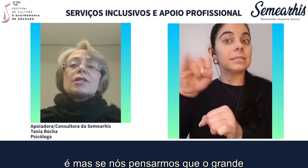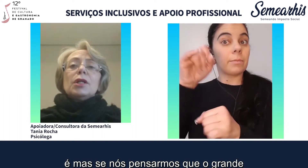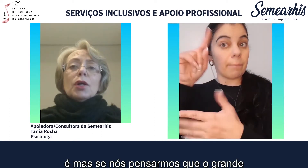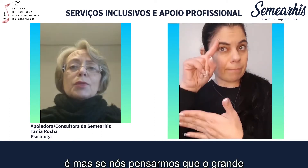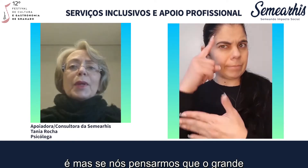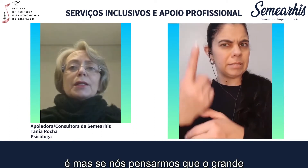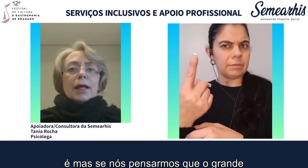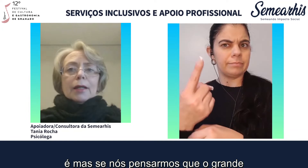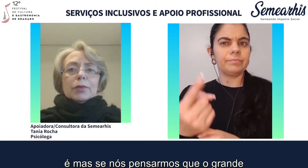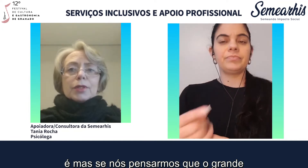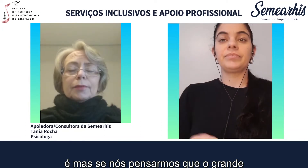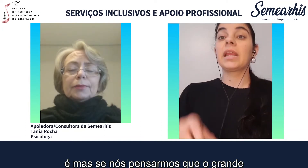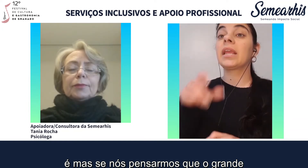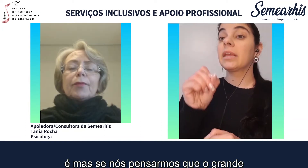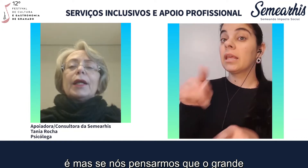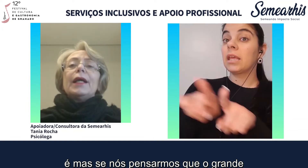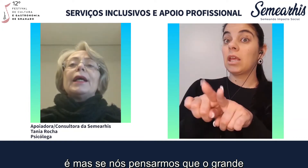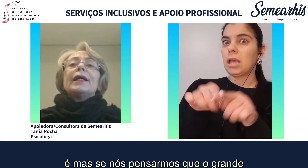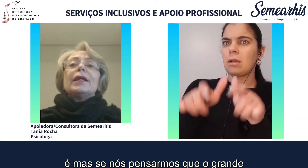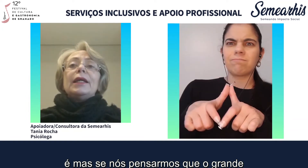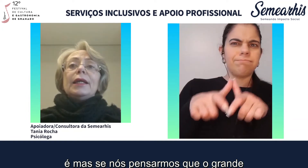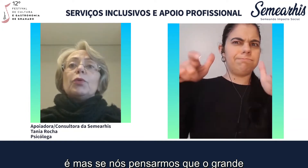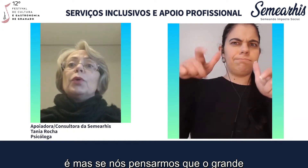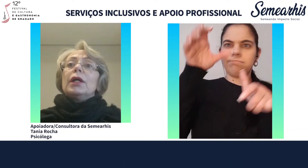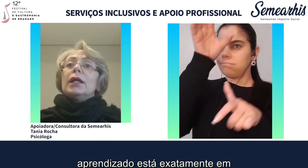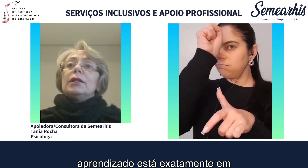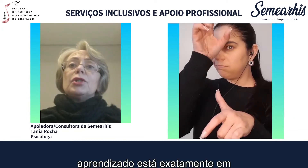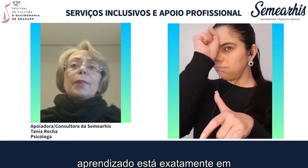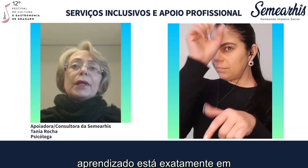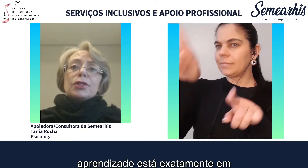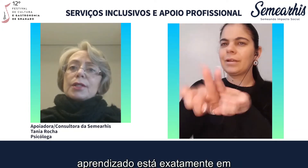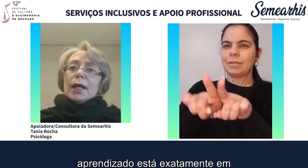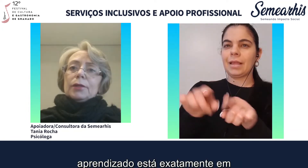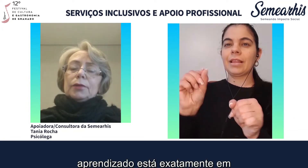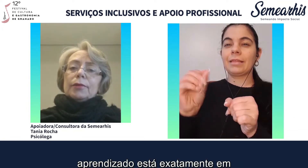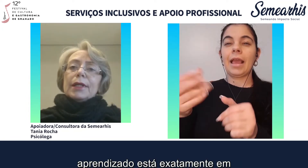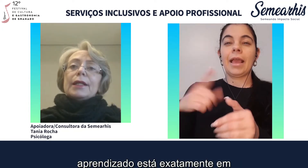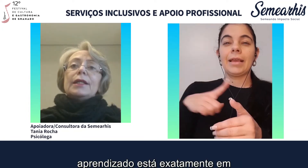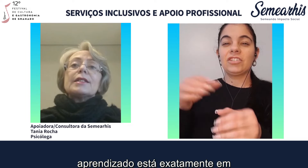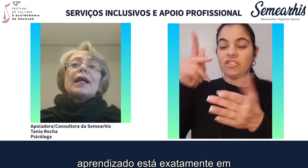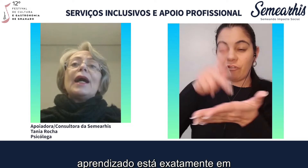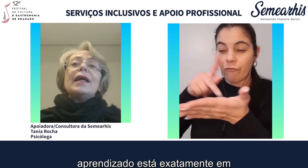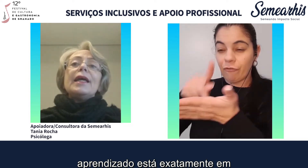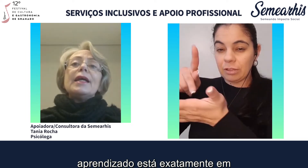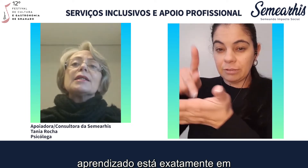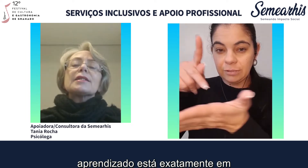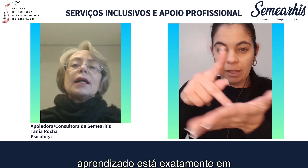Mas se nós pensarmos que o grande aprendizado